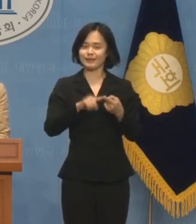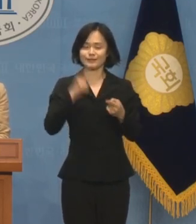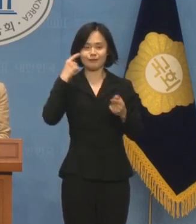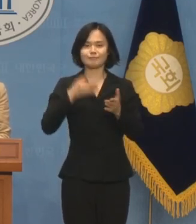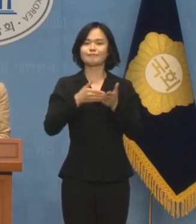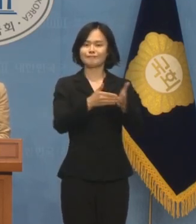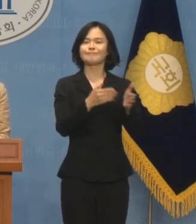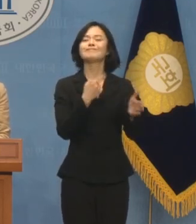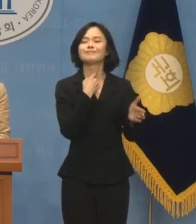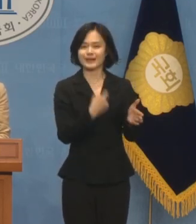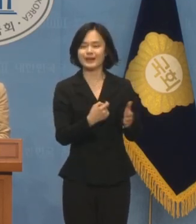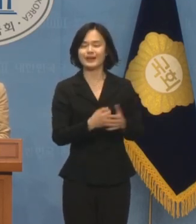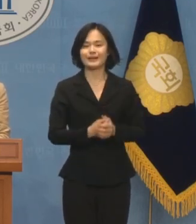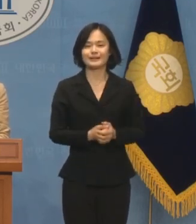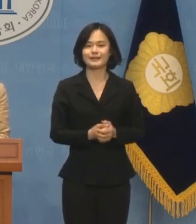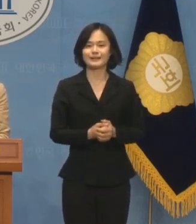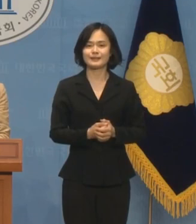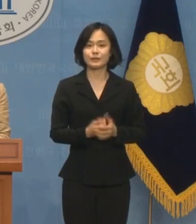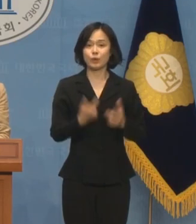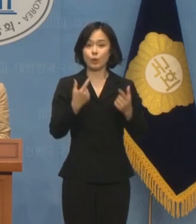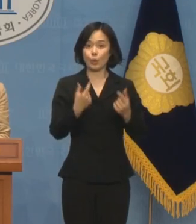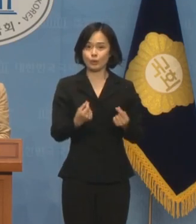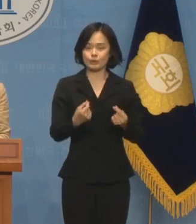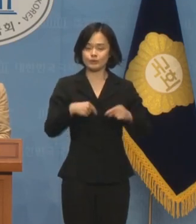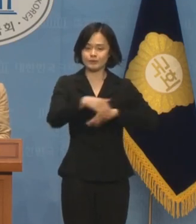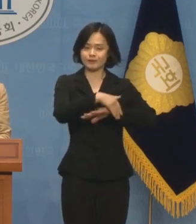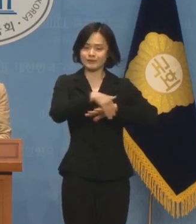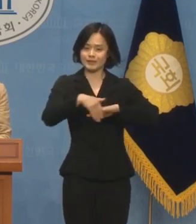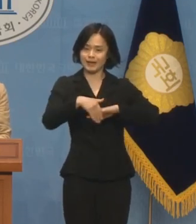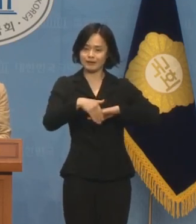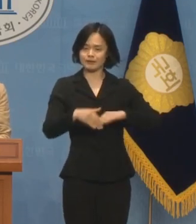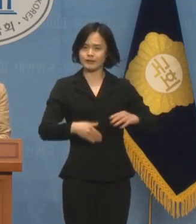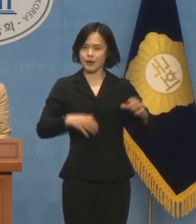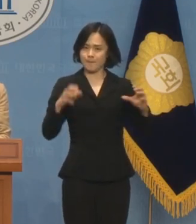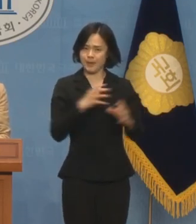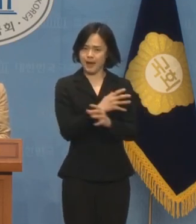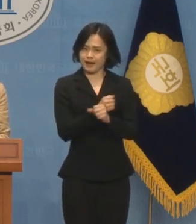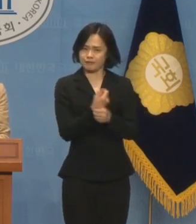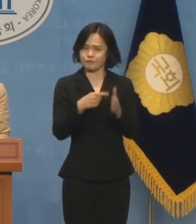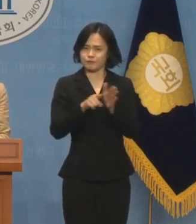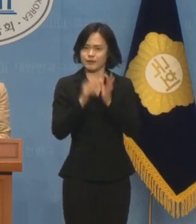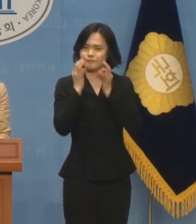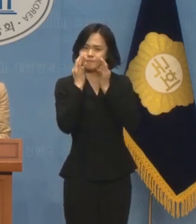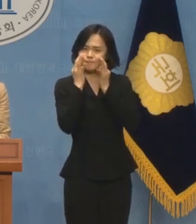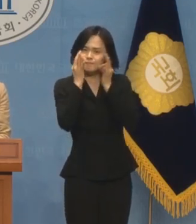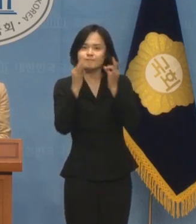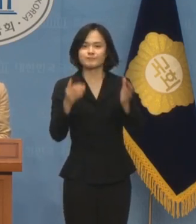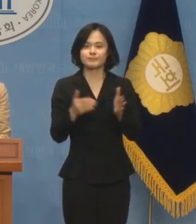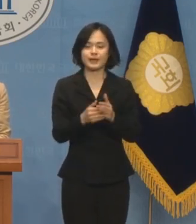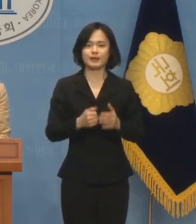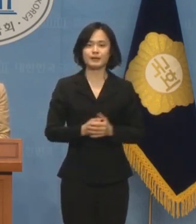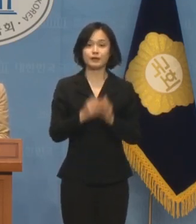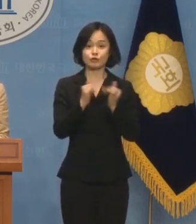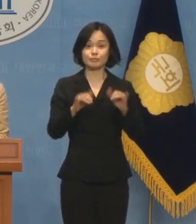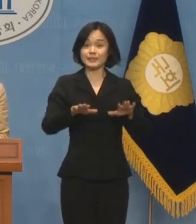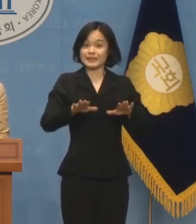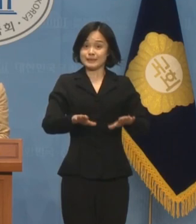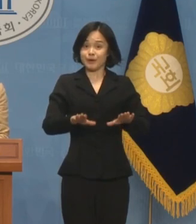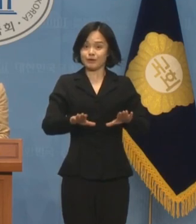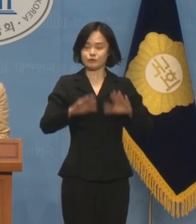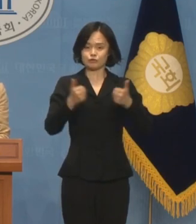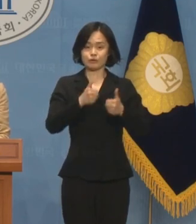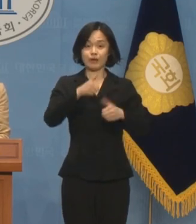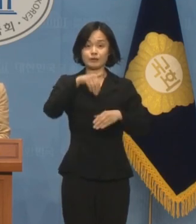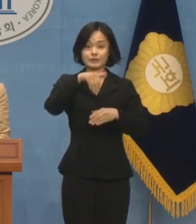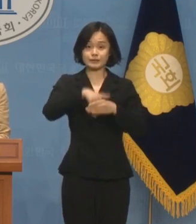지키면서도 공동정책 협약을 이끌기 위해 무던히 노력해 왔습니다 국민은 이번 총선에서